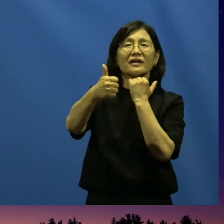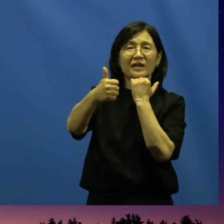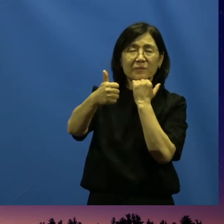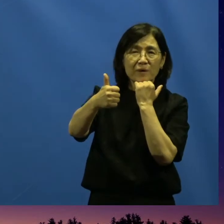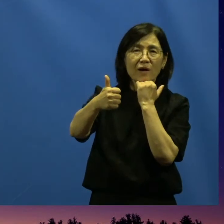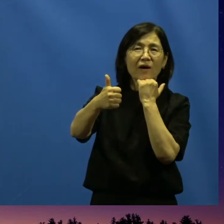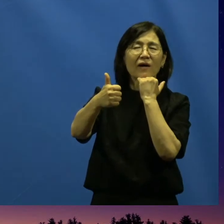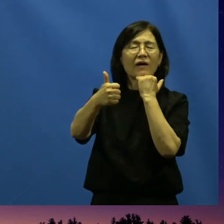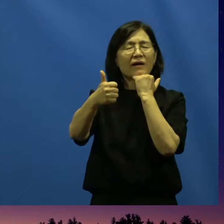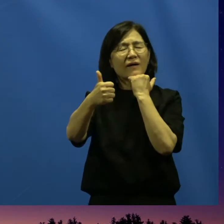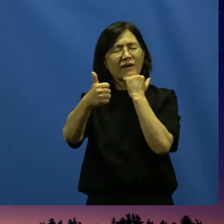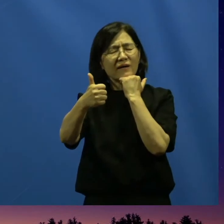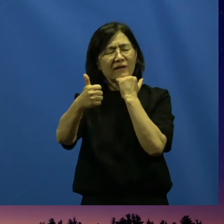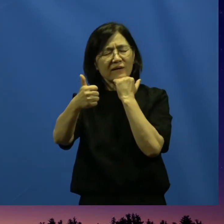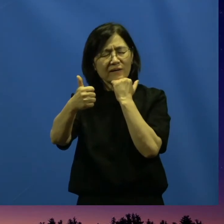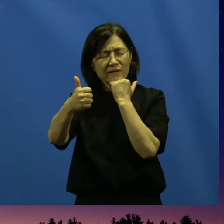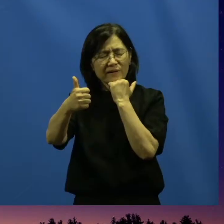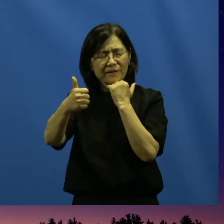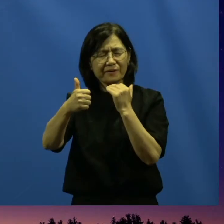기다리며.